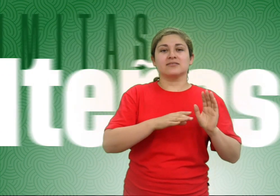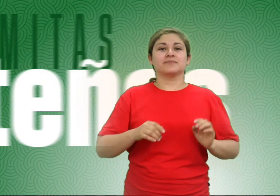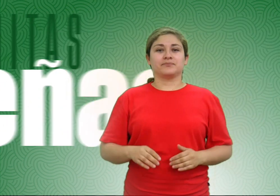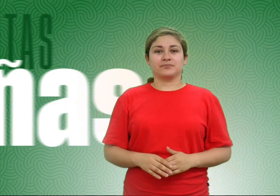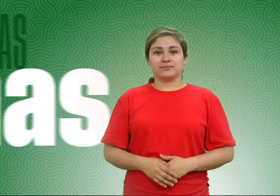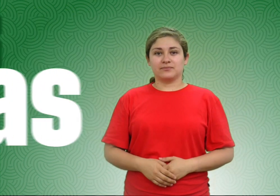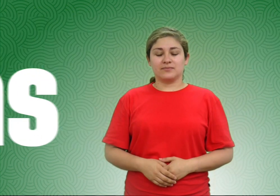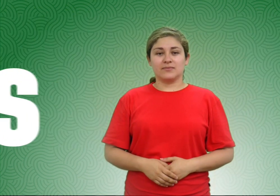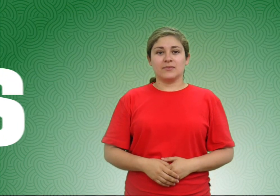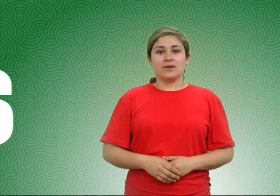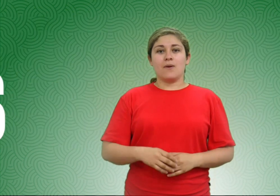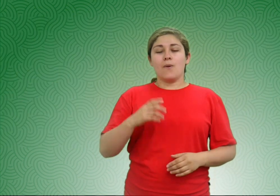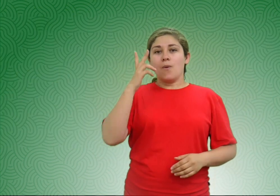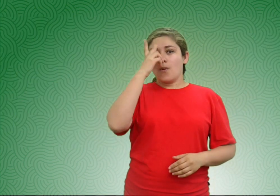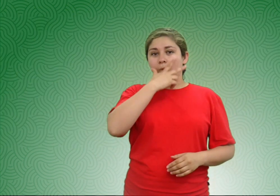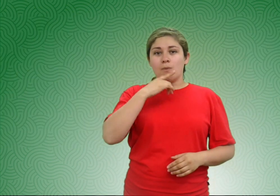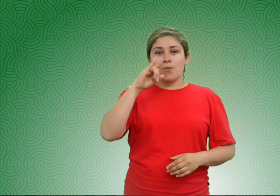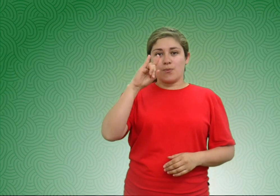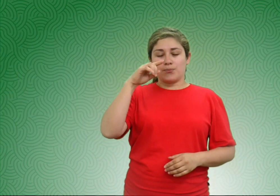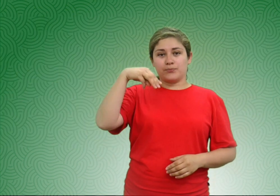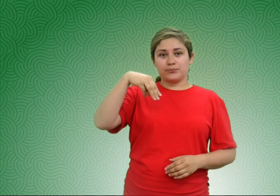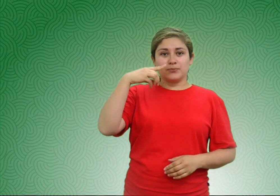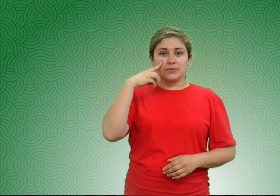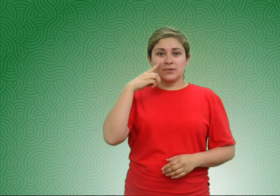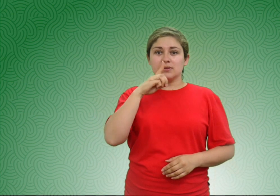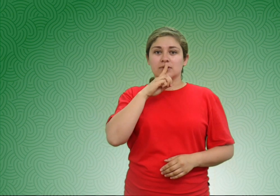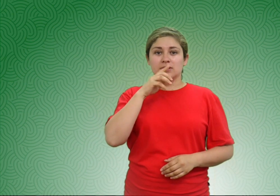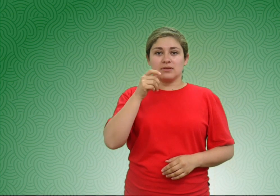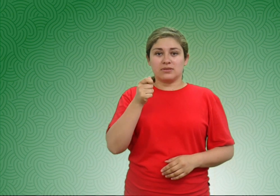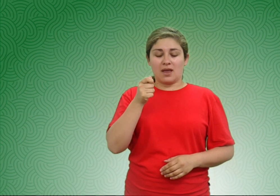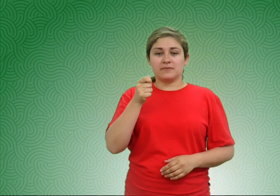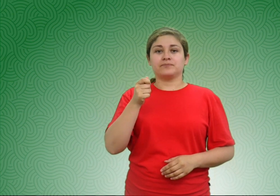Receta para cocinar humita salteña.